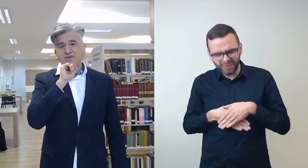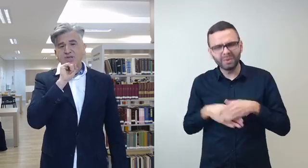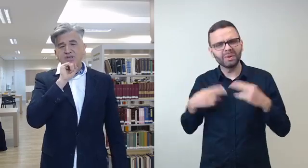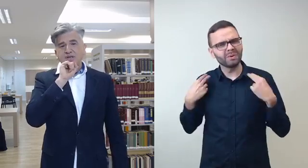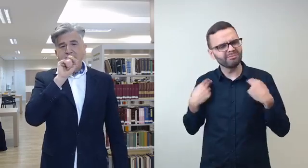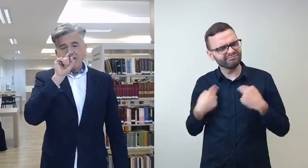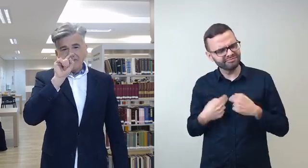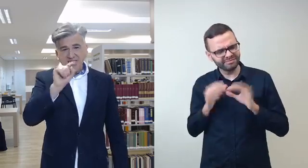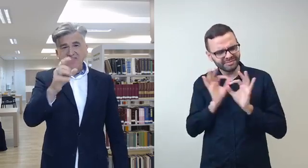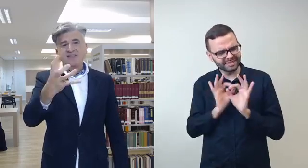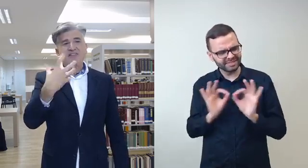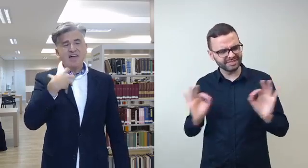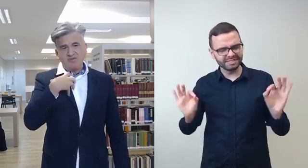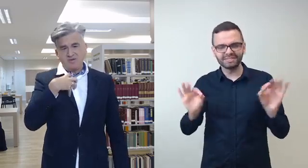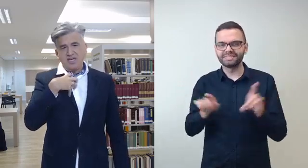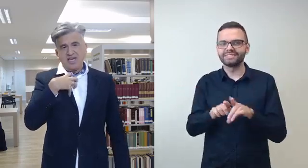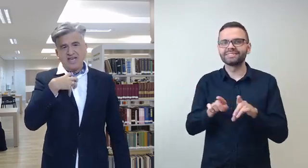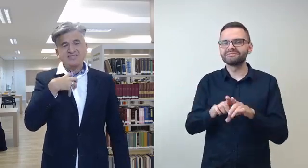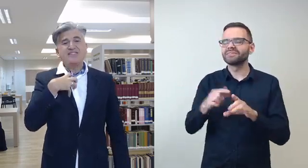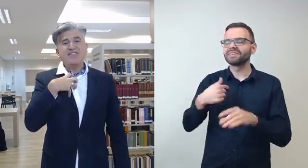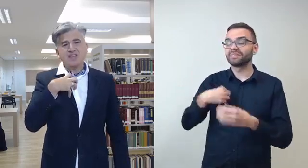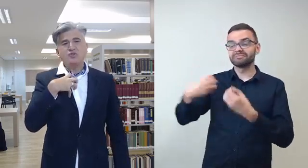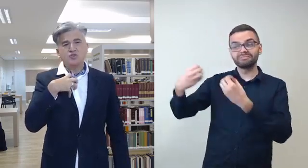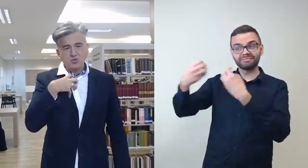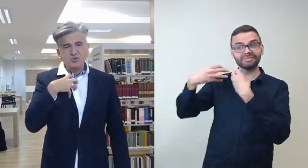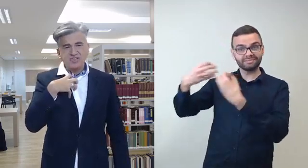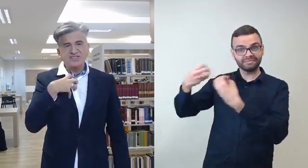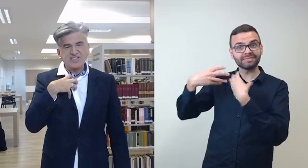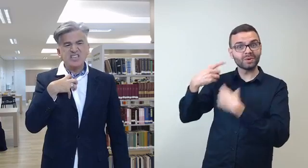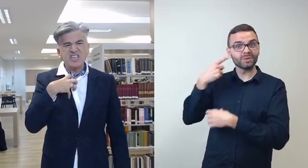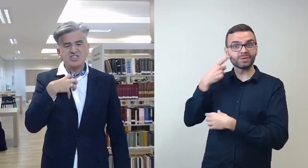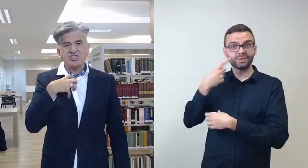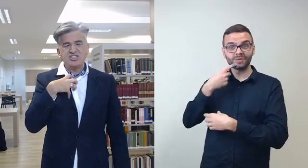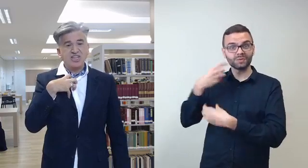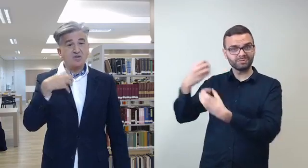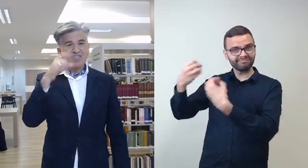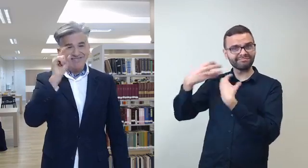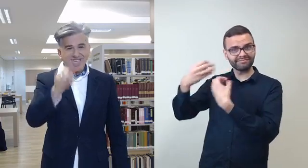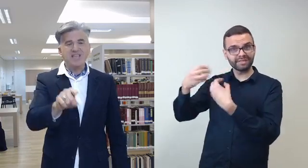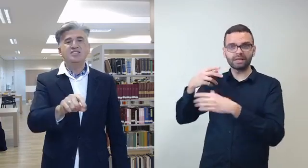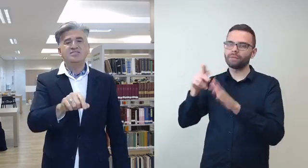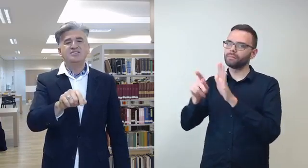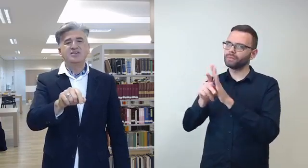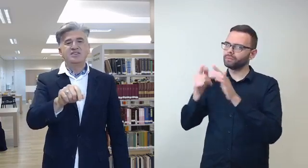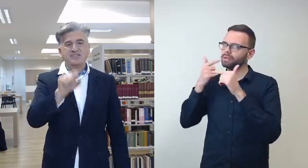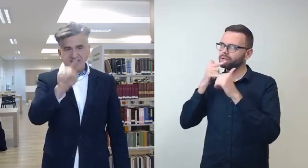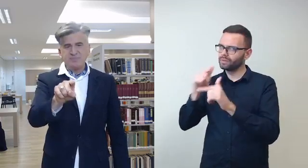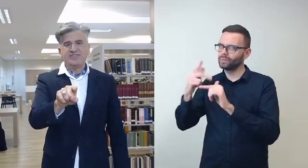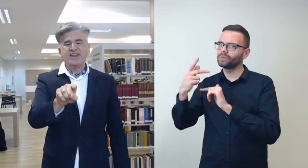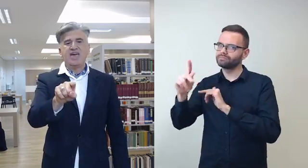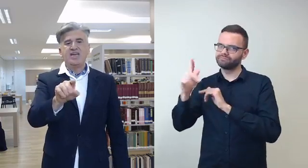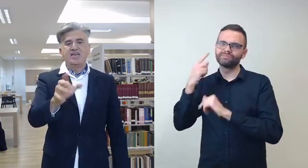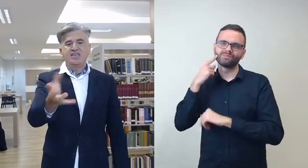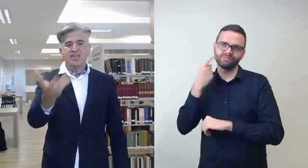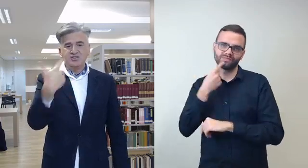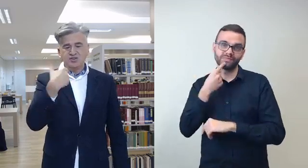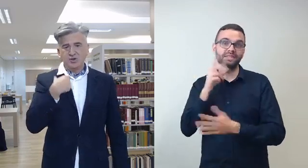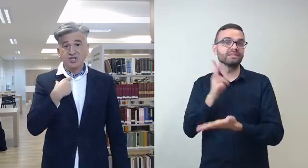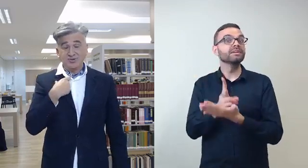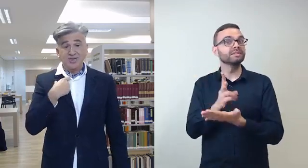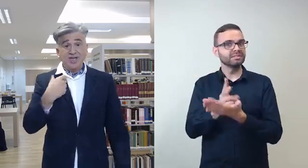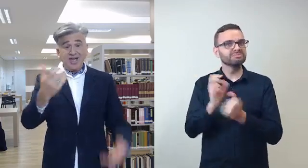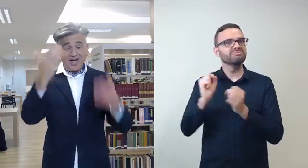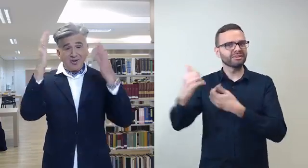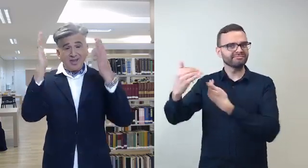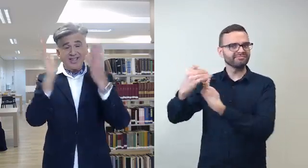aprendizado, ser ensinável, aceitar que os surdos ensinem a gente, a língua é deles, sempre será que eles nos